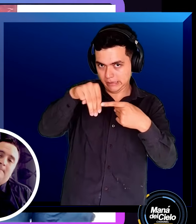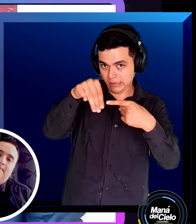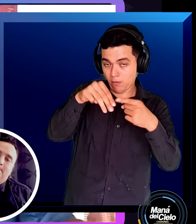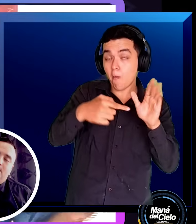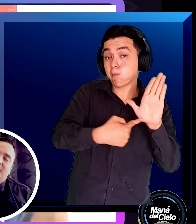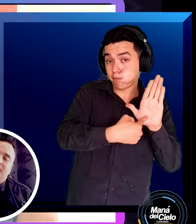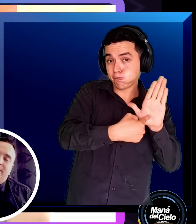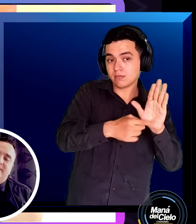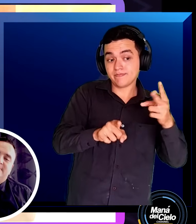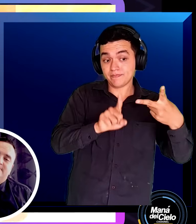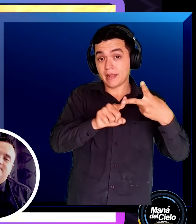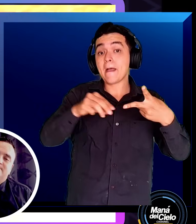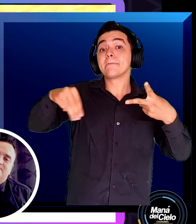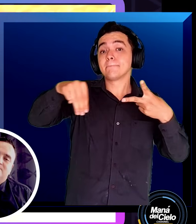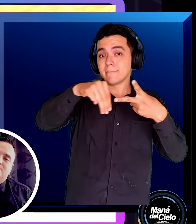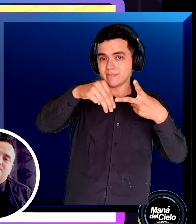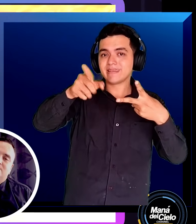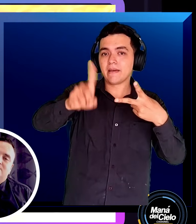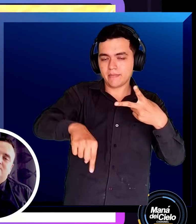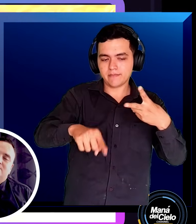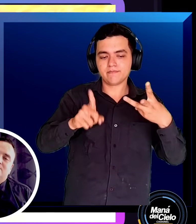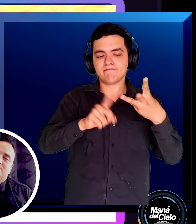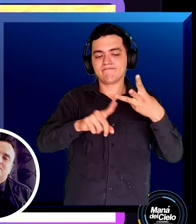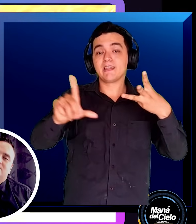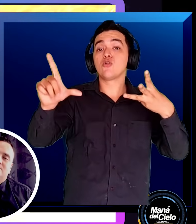si usted mira